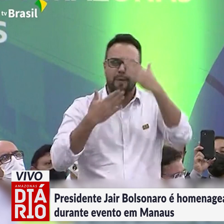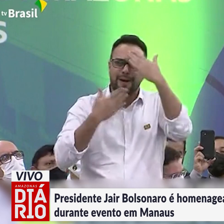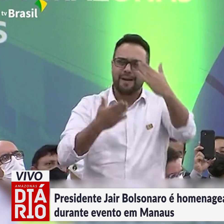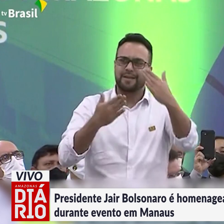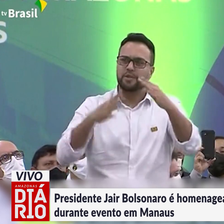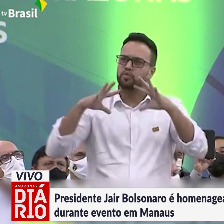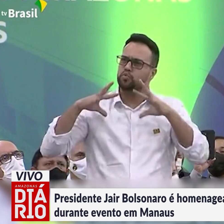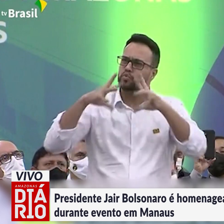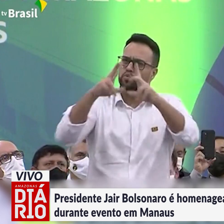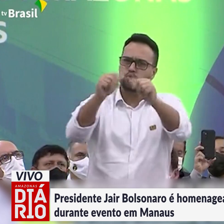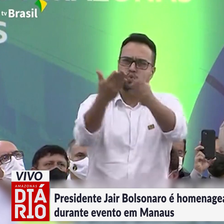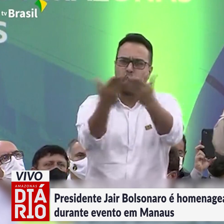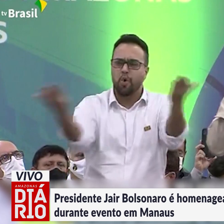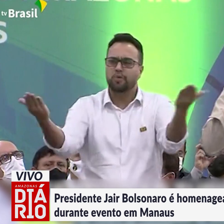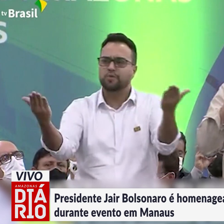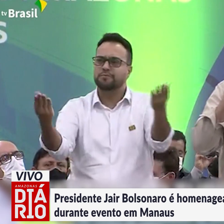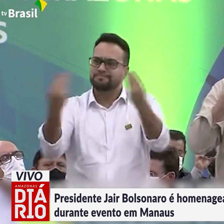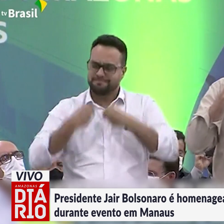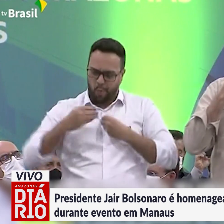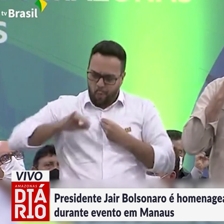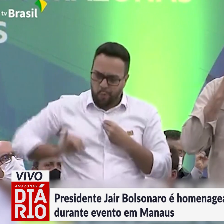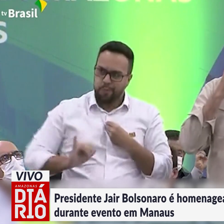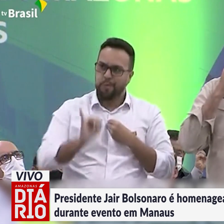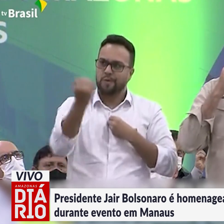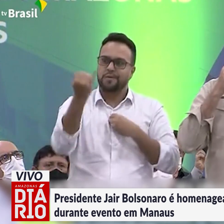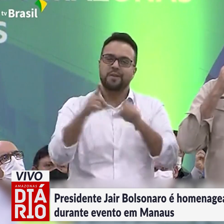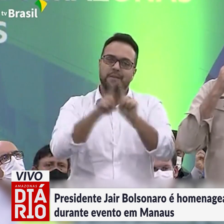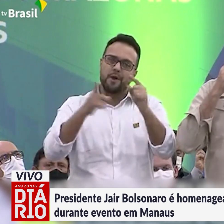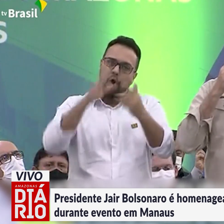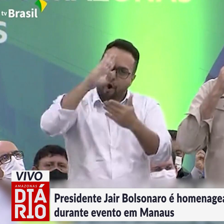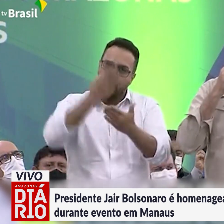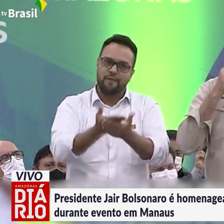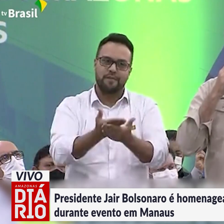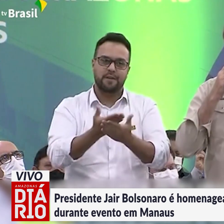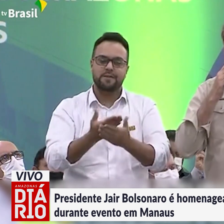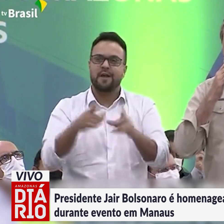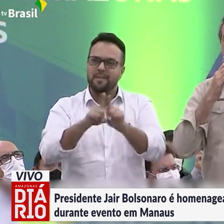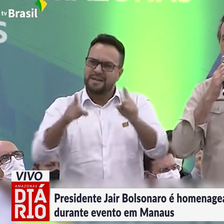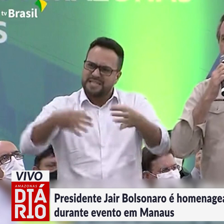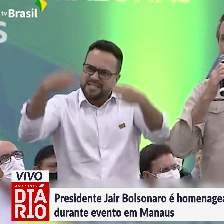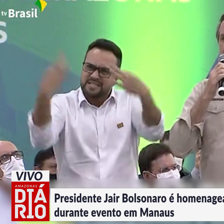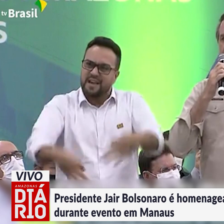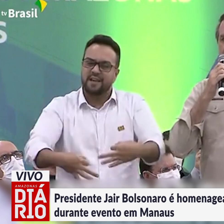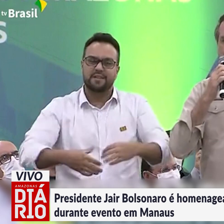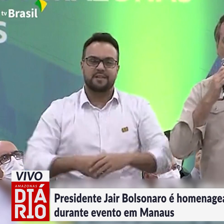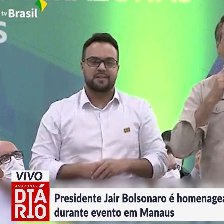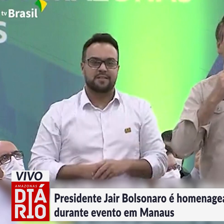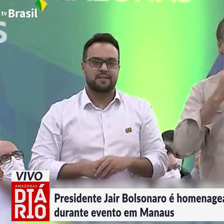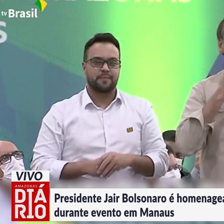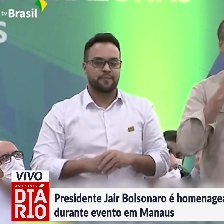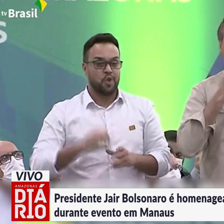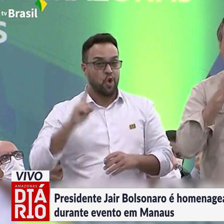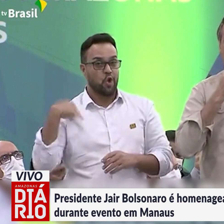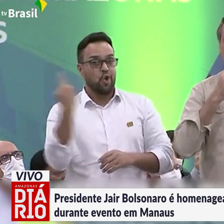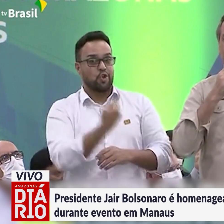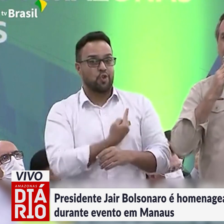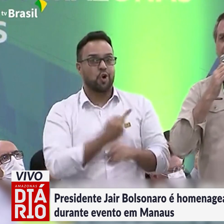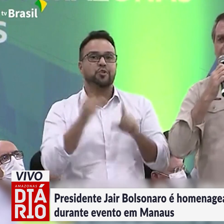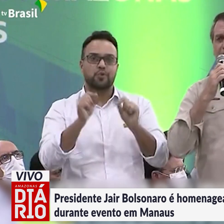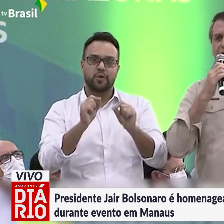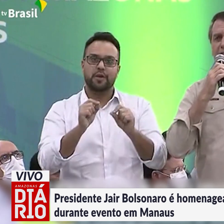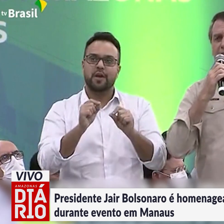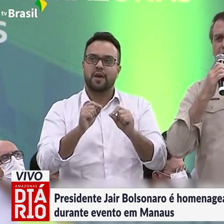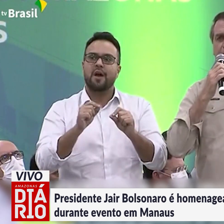vocês por essa oportunidade e pela confiança e pela certeza que nós nos transformaremos